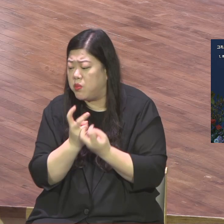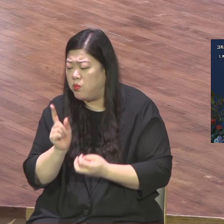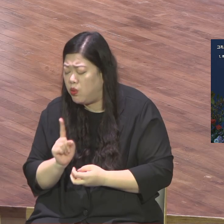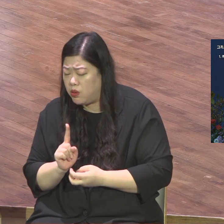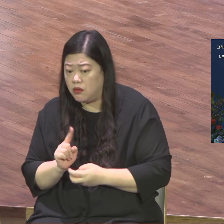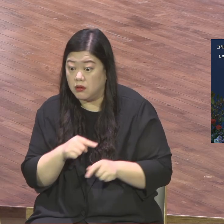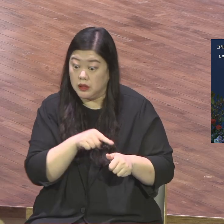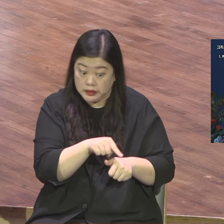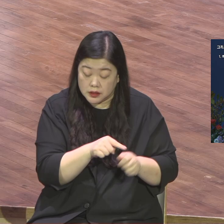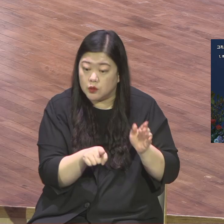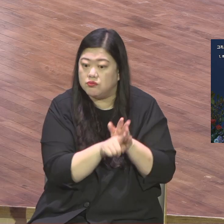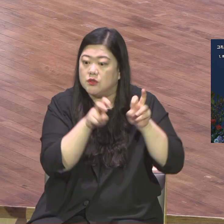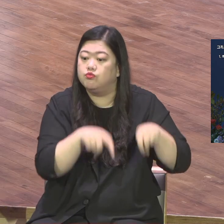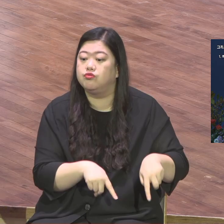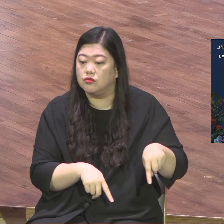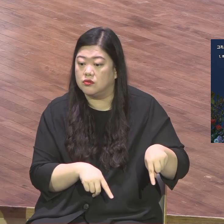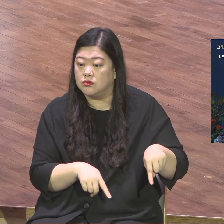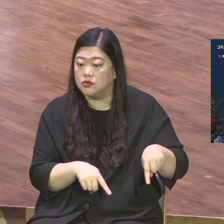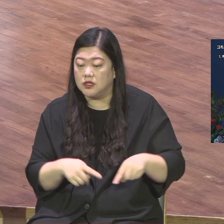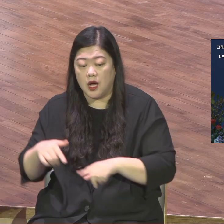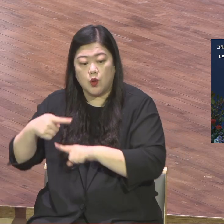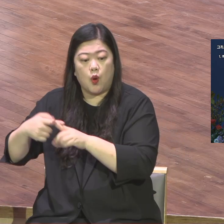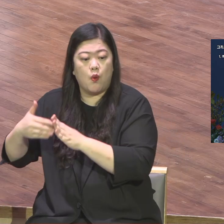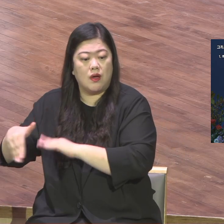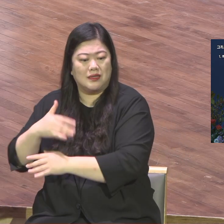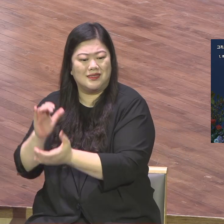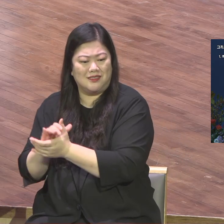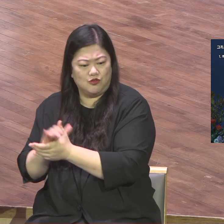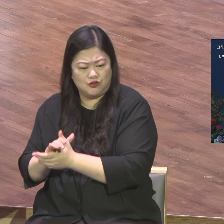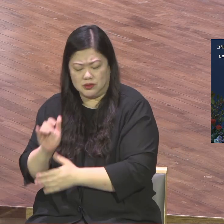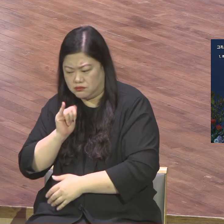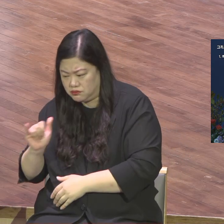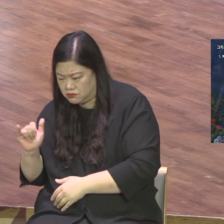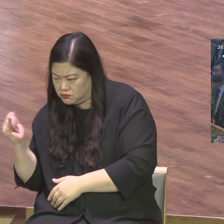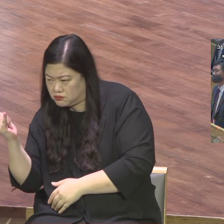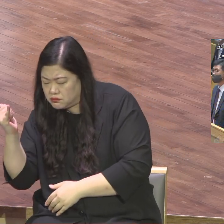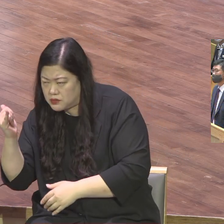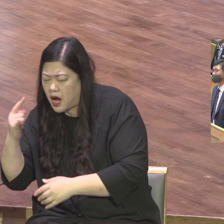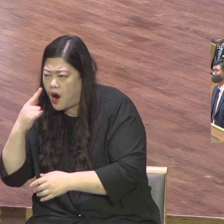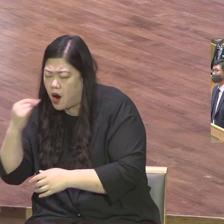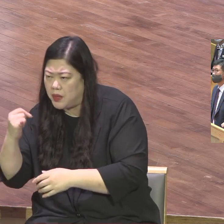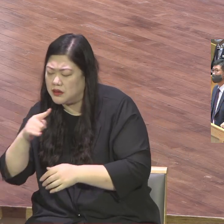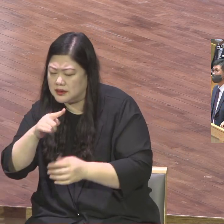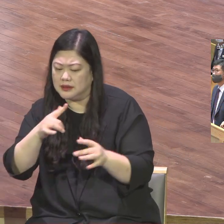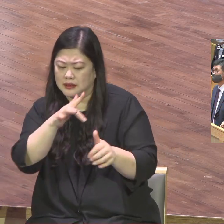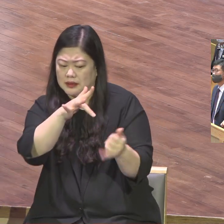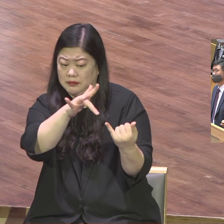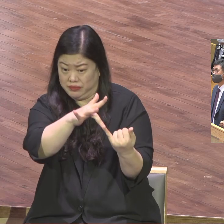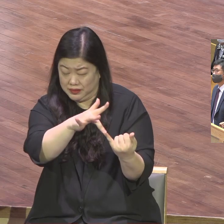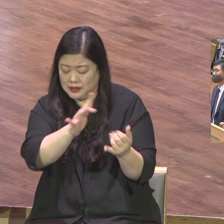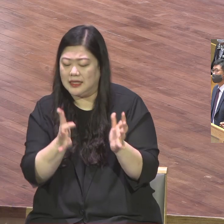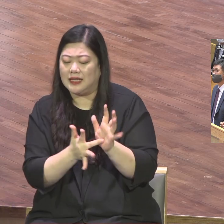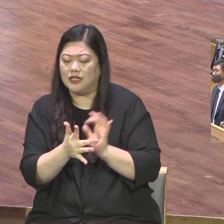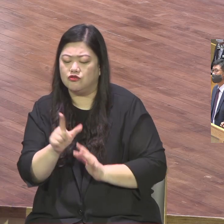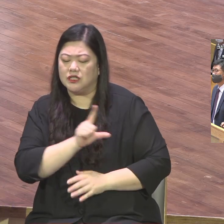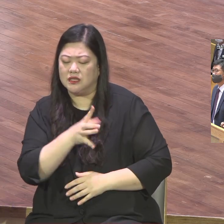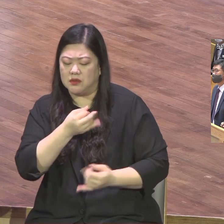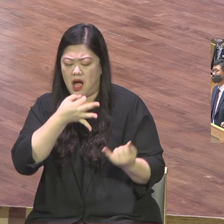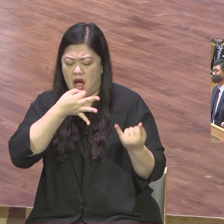부르는 그분이란 말이에요. 아멘. 그분이 여러분과 함께 계신다. 이 구원의 감격. 여러분